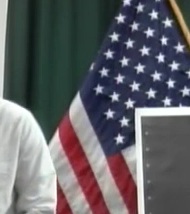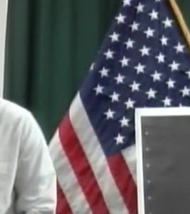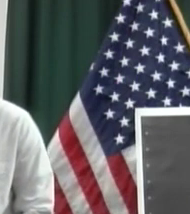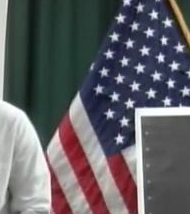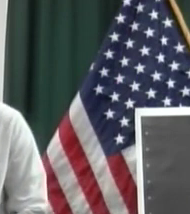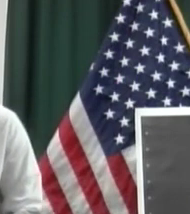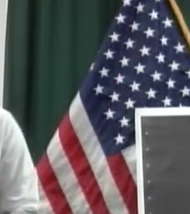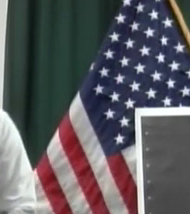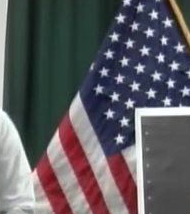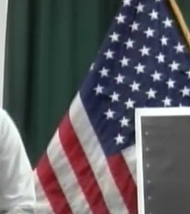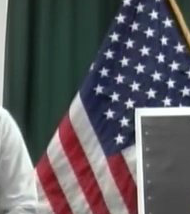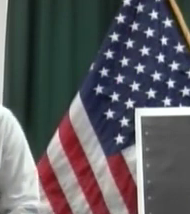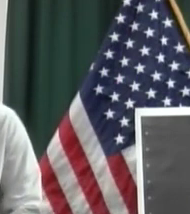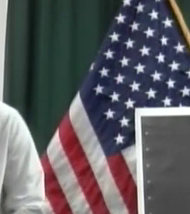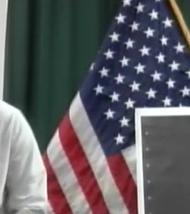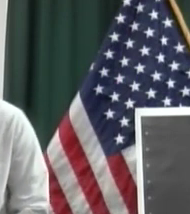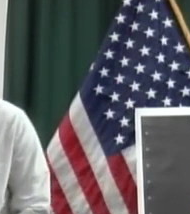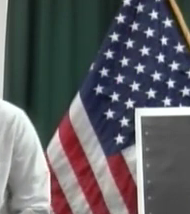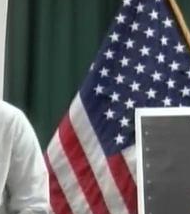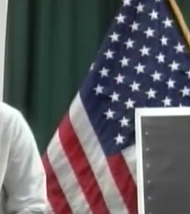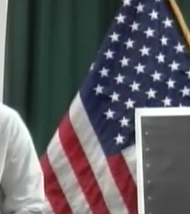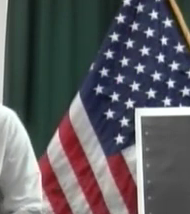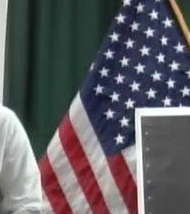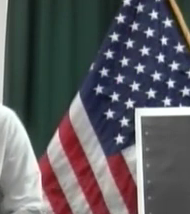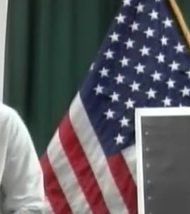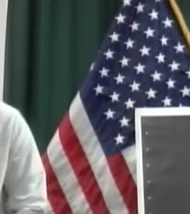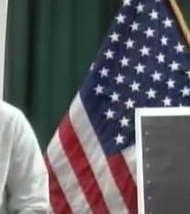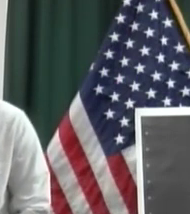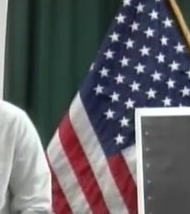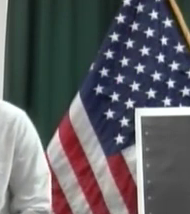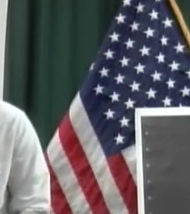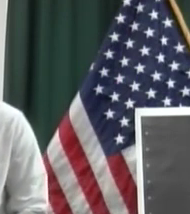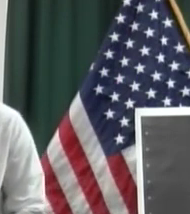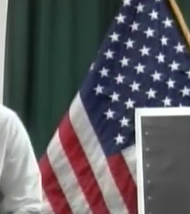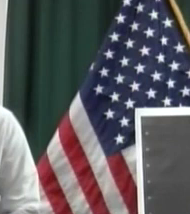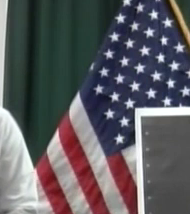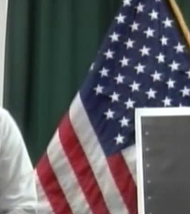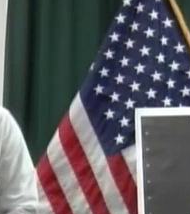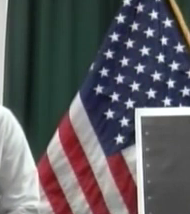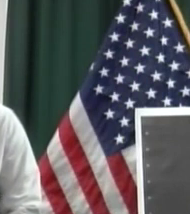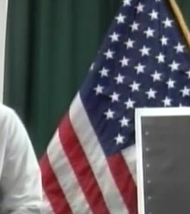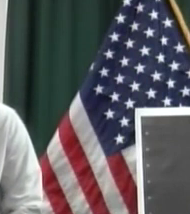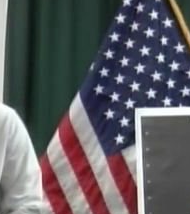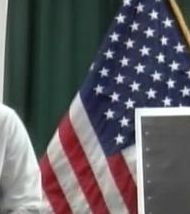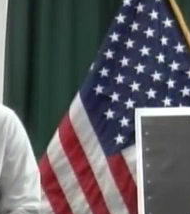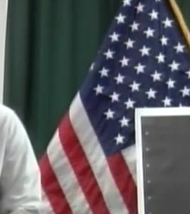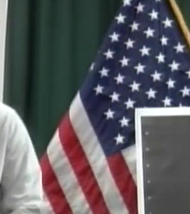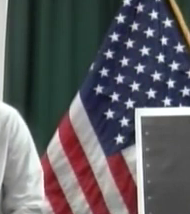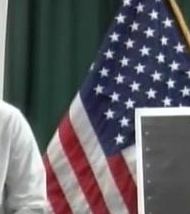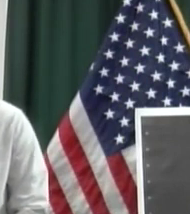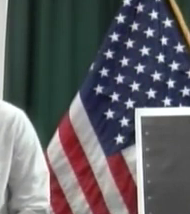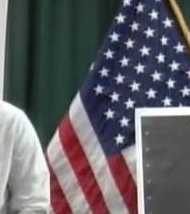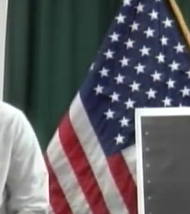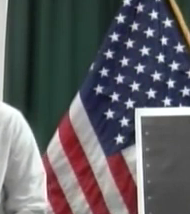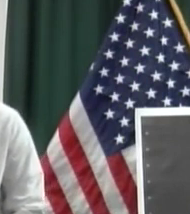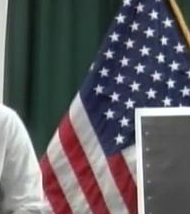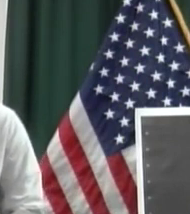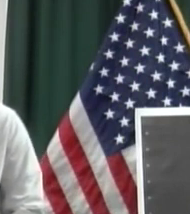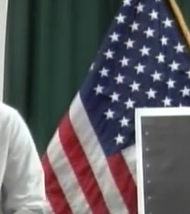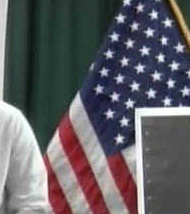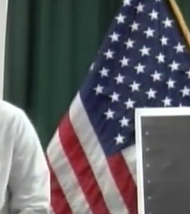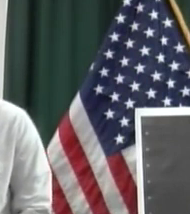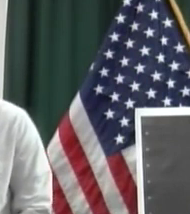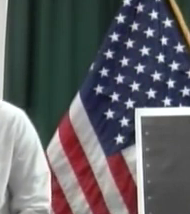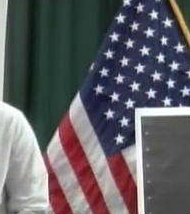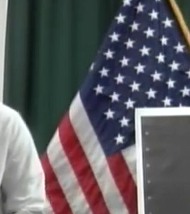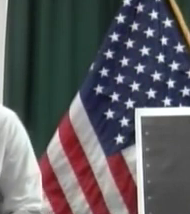la pandemia COVID-19. Estaremos dando más información las próximas semanas.